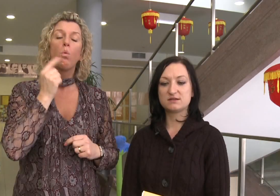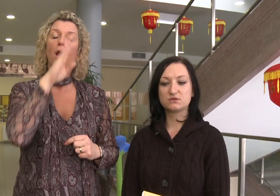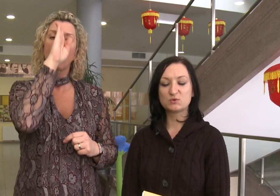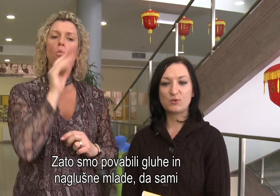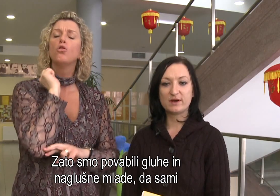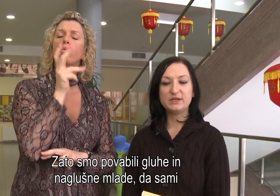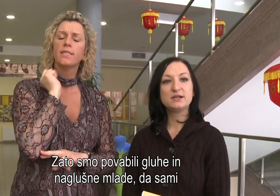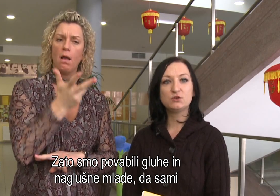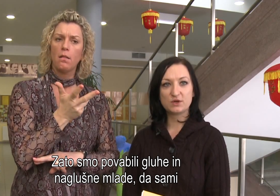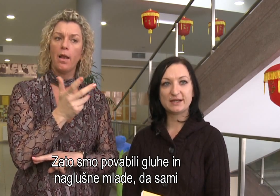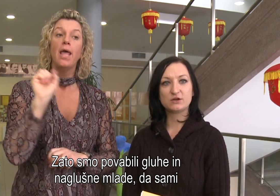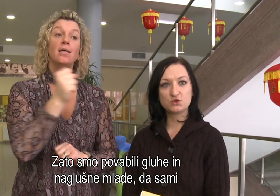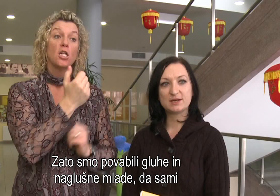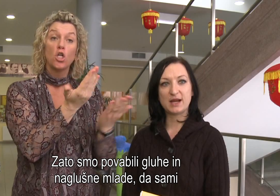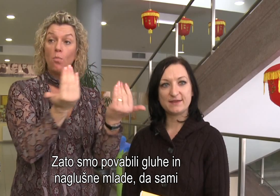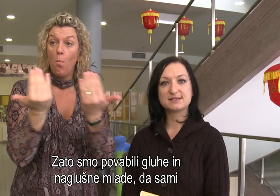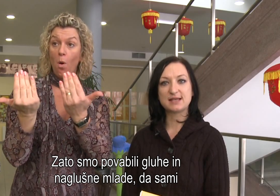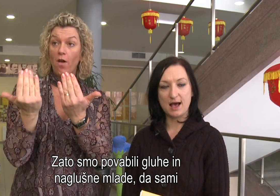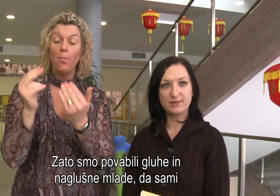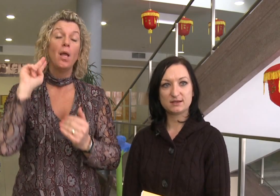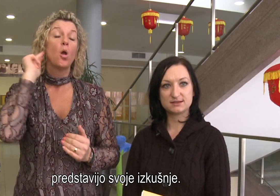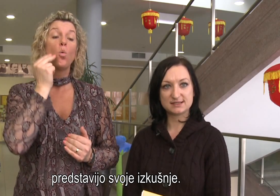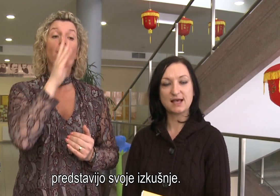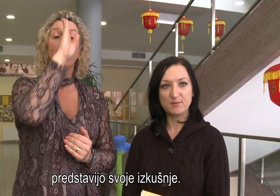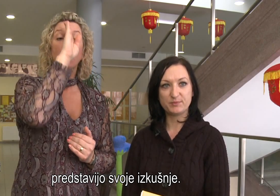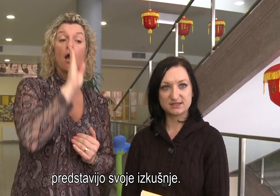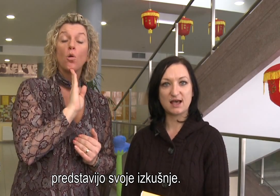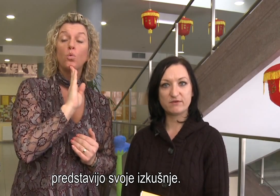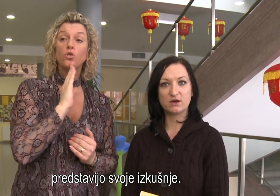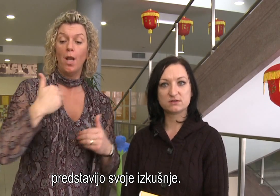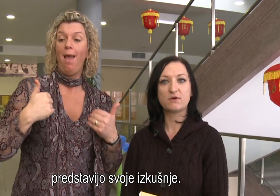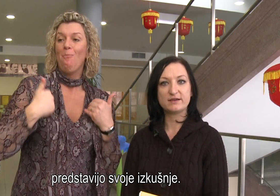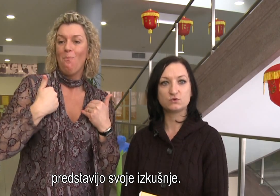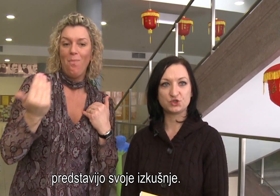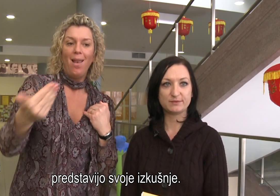Zato smo povabili gluhe in naglušne mlade sami, da sami predstavijo svoje izkušnje.